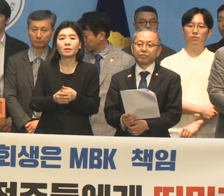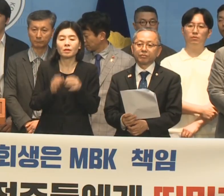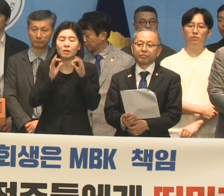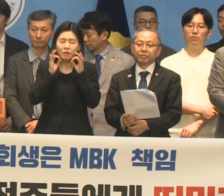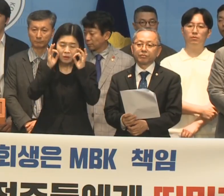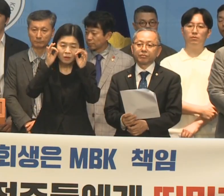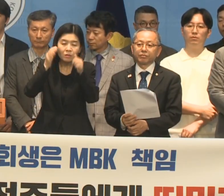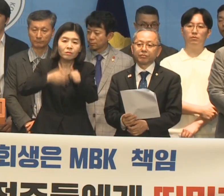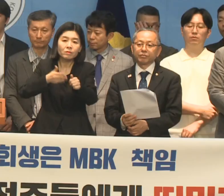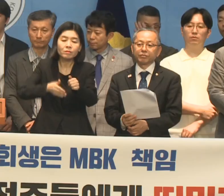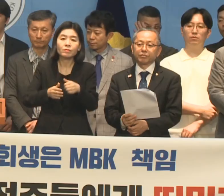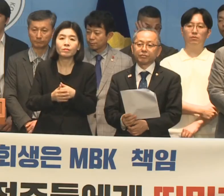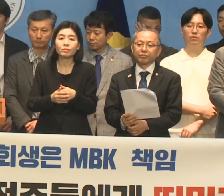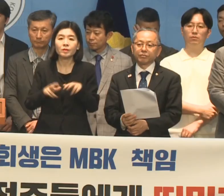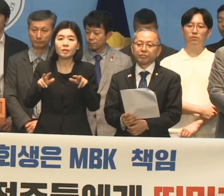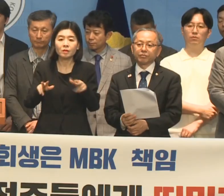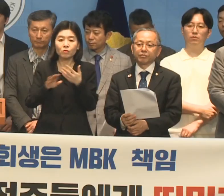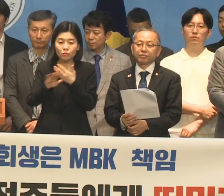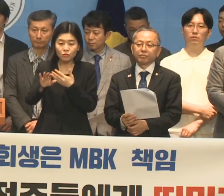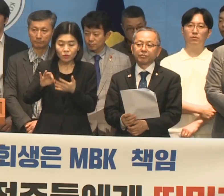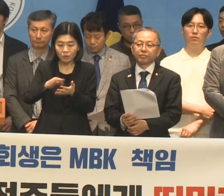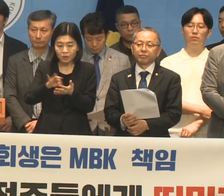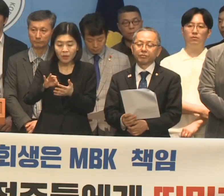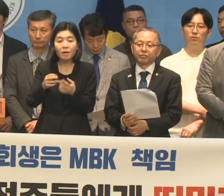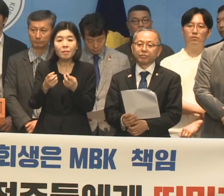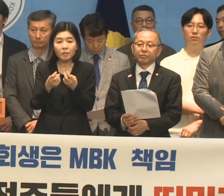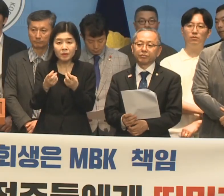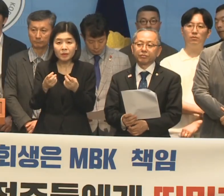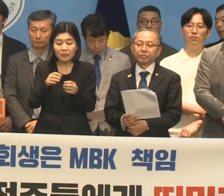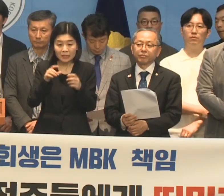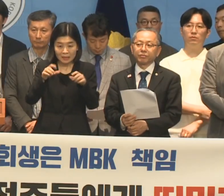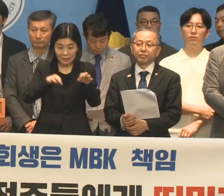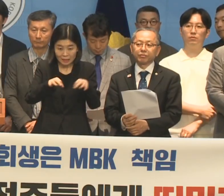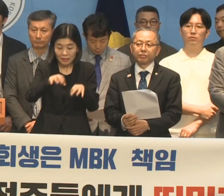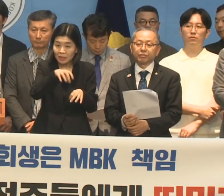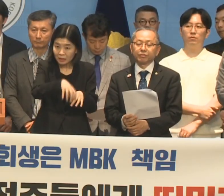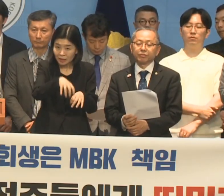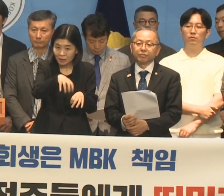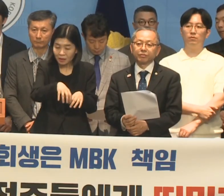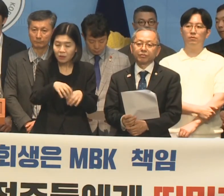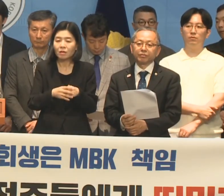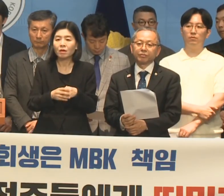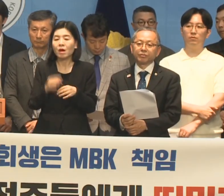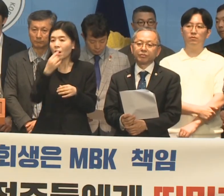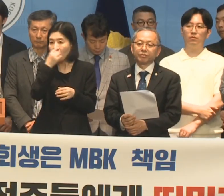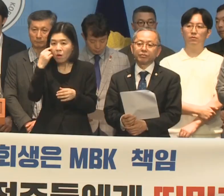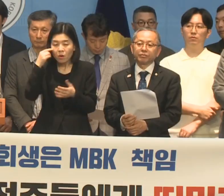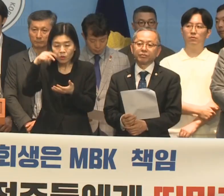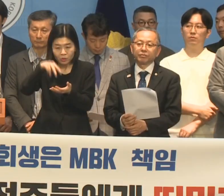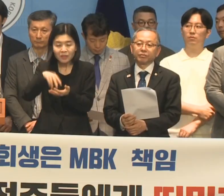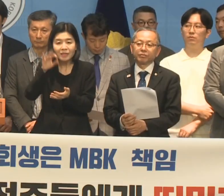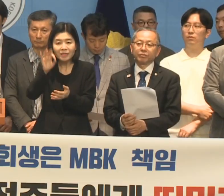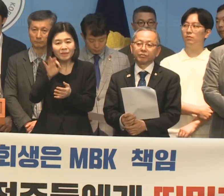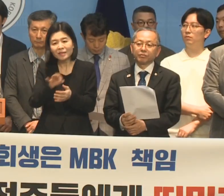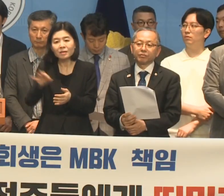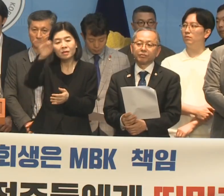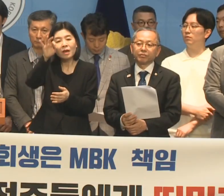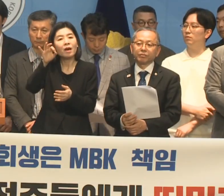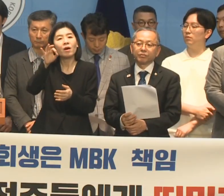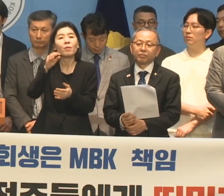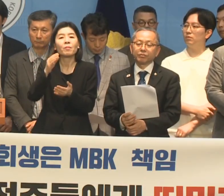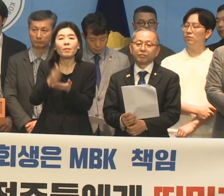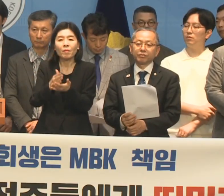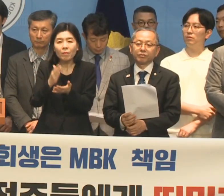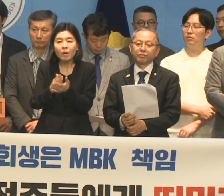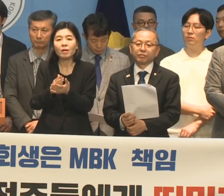요청드립니다. 현재 후정산 방식을 하고 있는 업체와 같은 보증금이나 수수료 인상 없이 형평성에